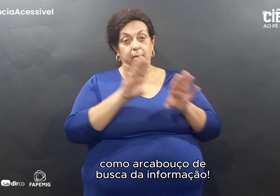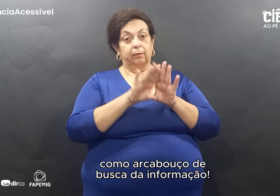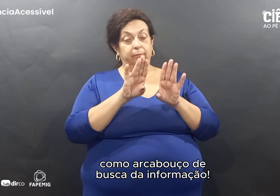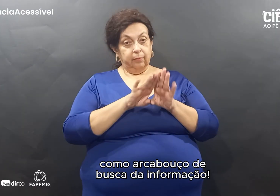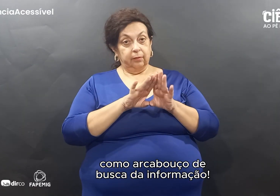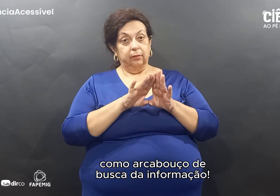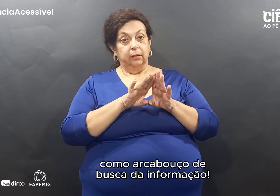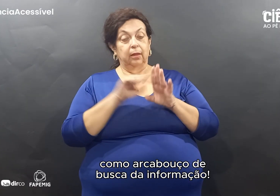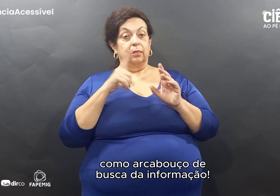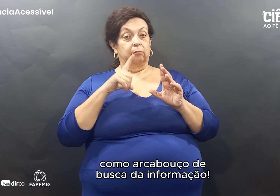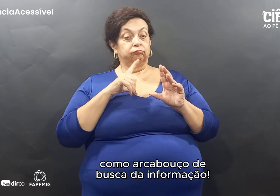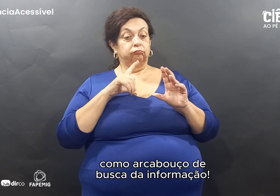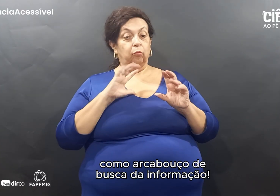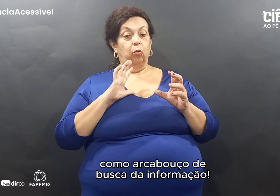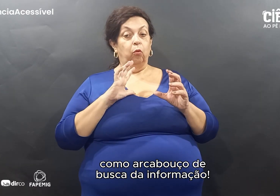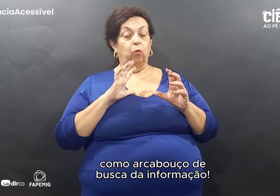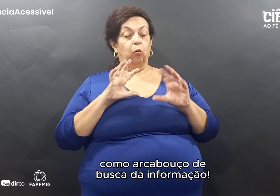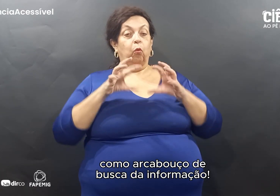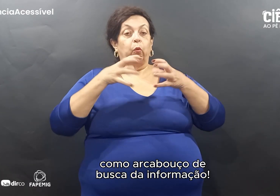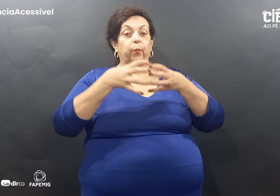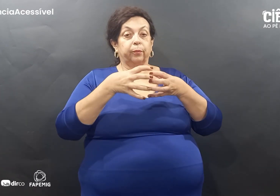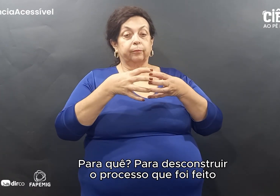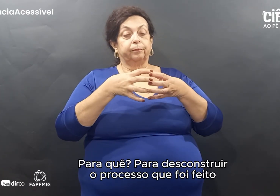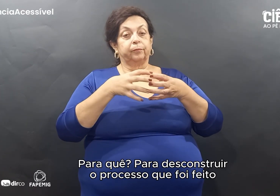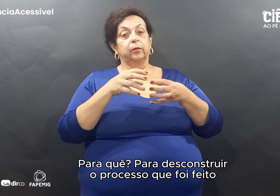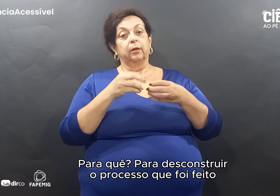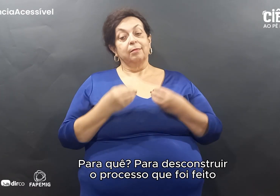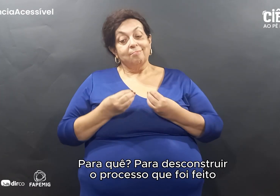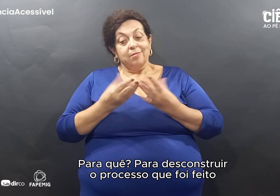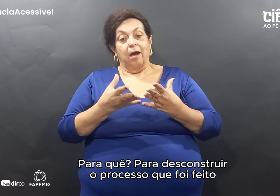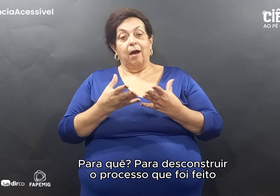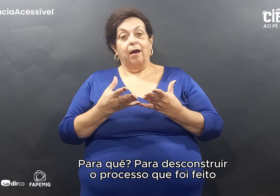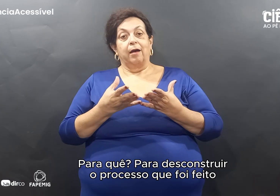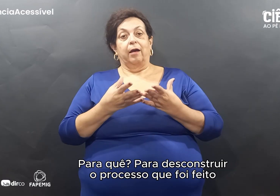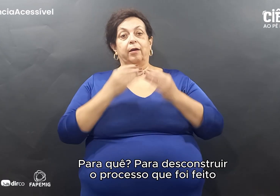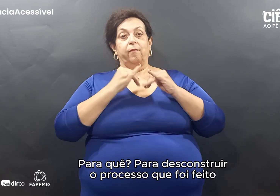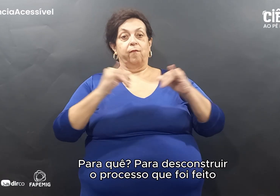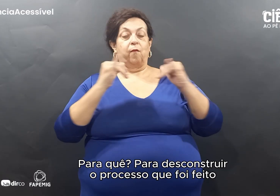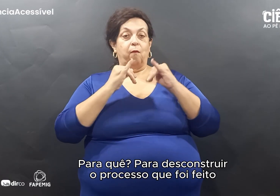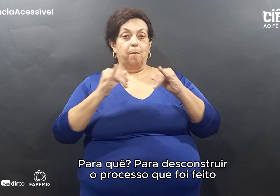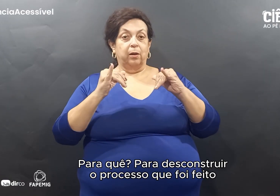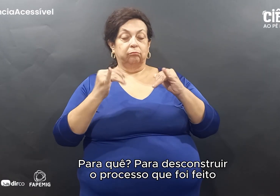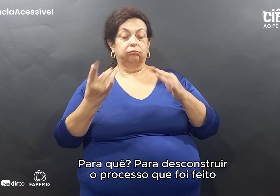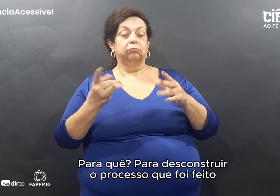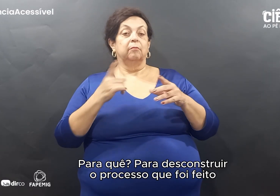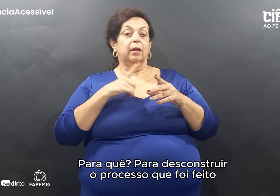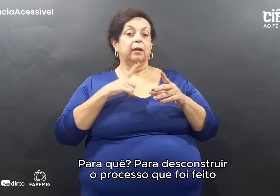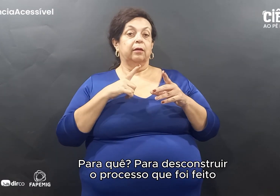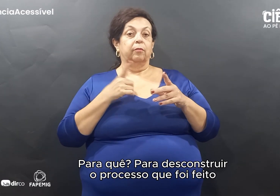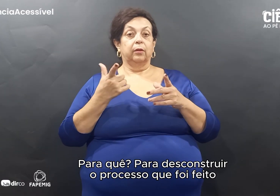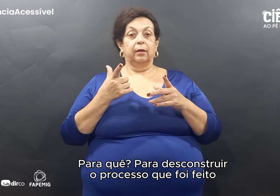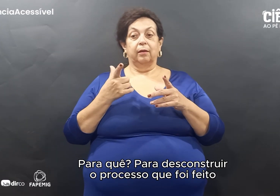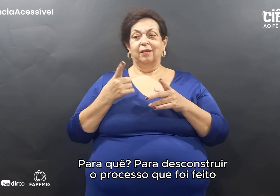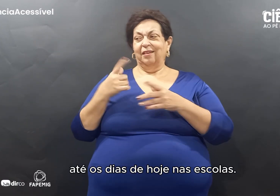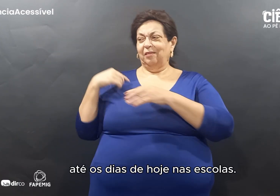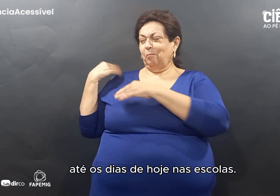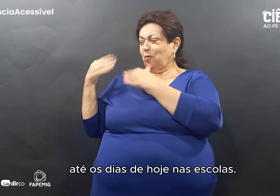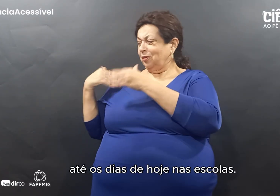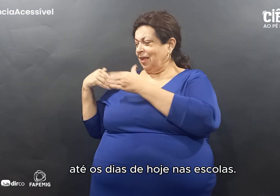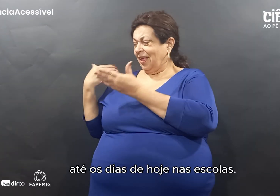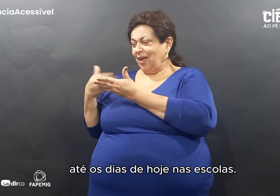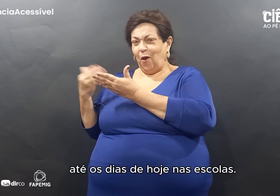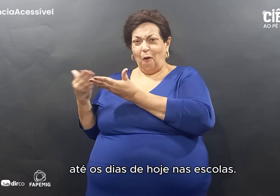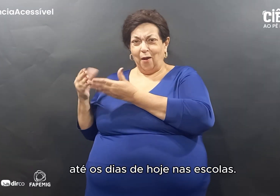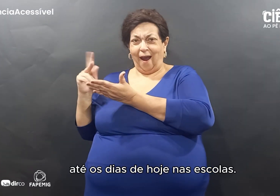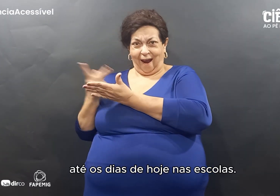como arcabouço de busca da informação. Para quê? Para desconstruir o processo que foi feito até nos